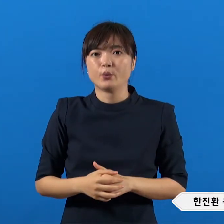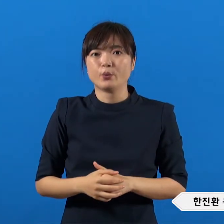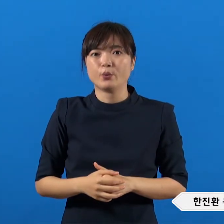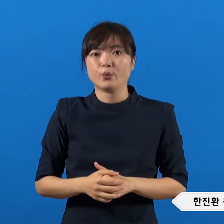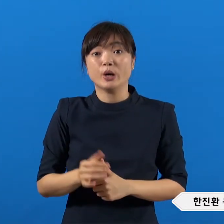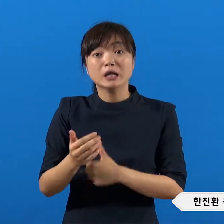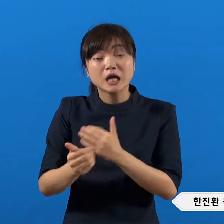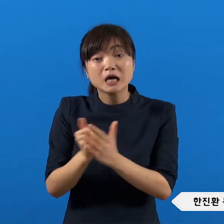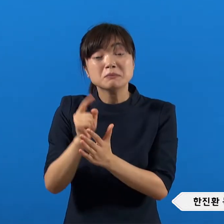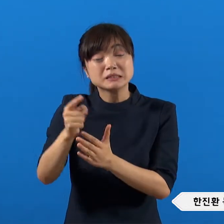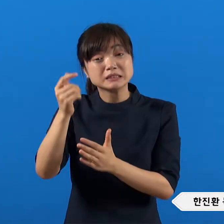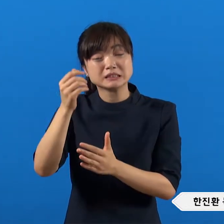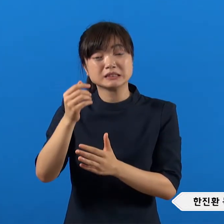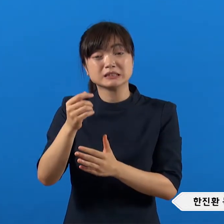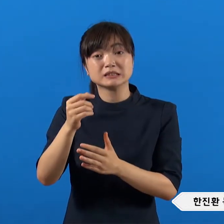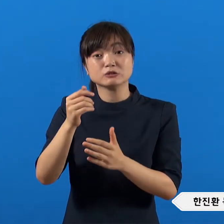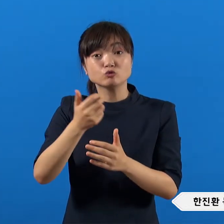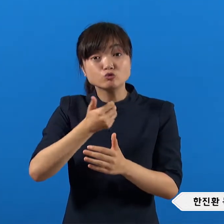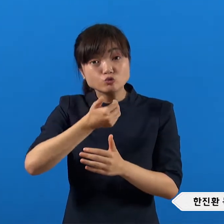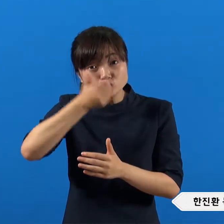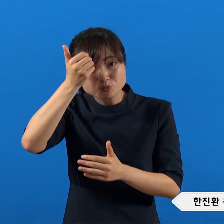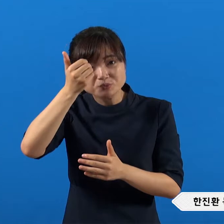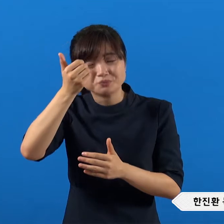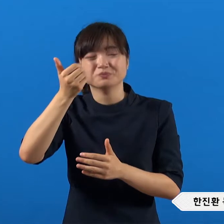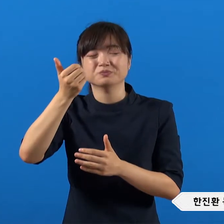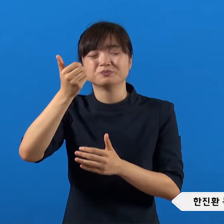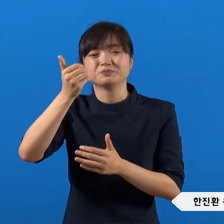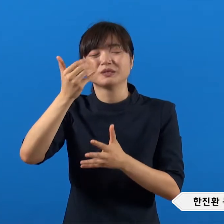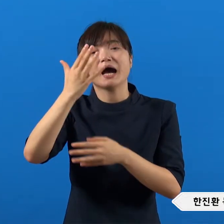하나님이 그 야망을 들어 쓰실 것입니다.